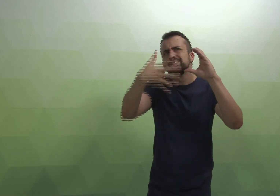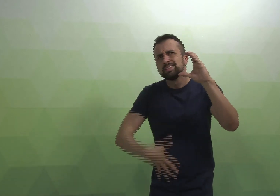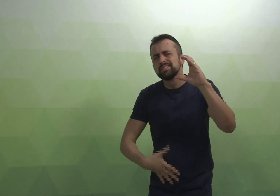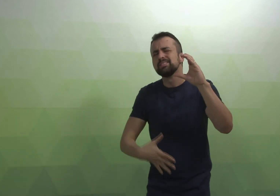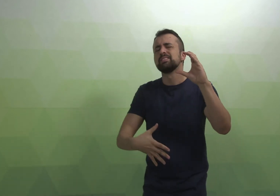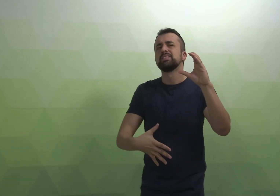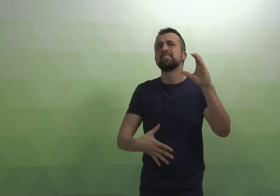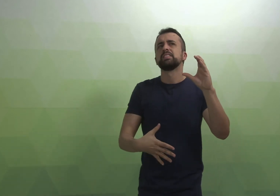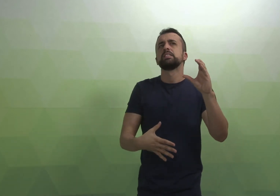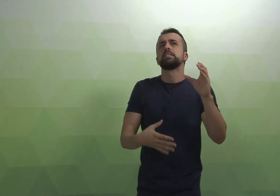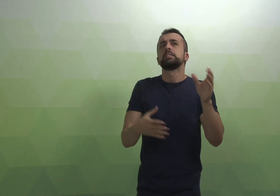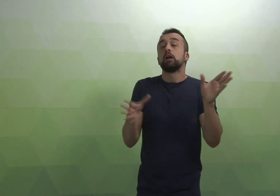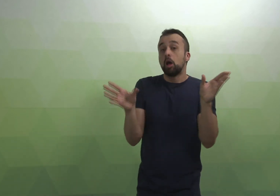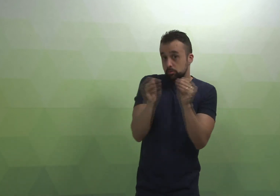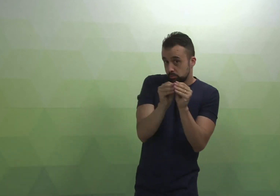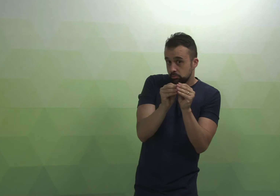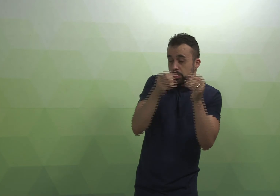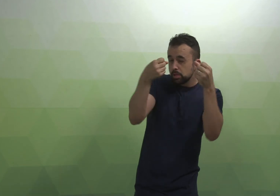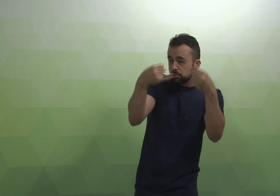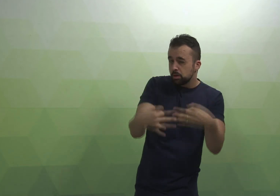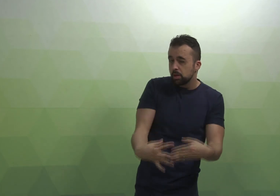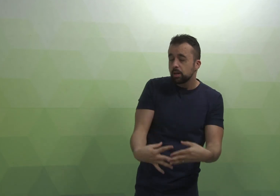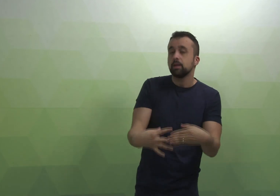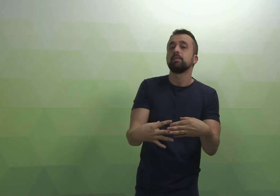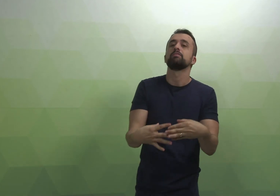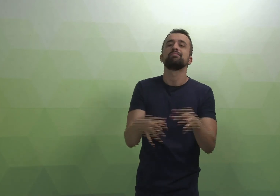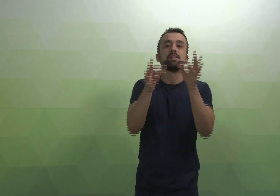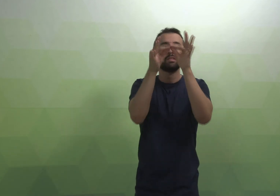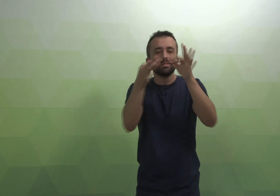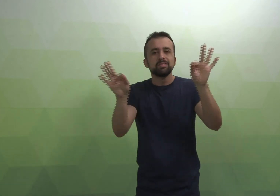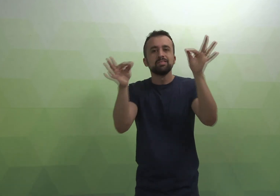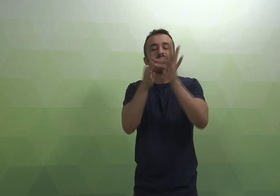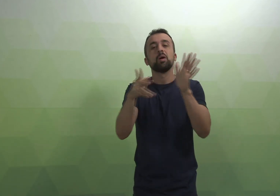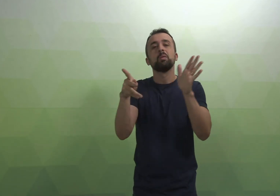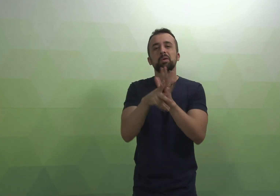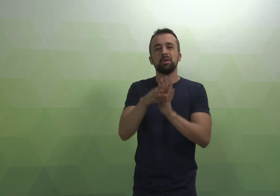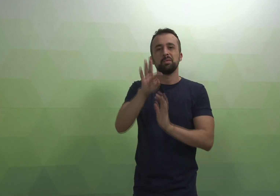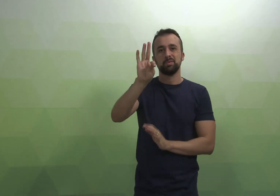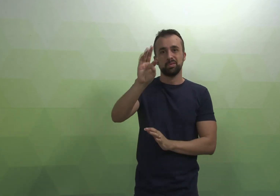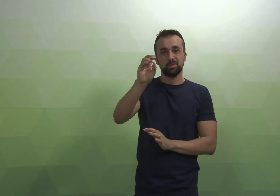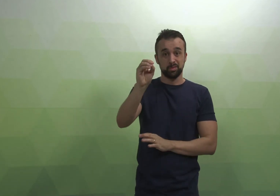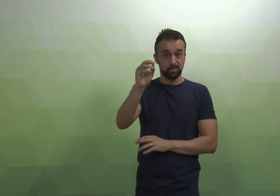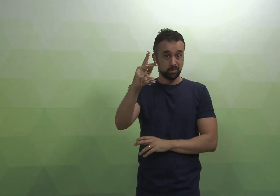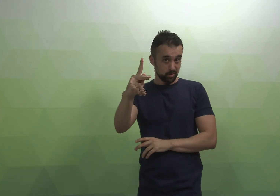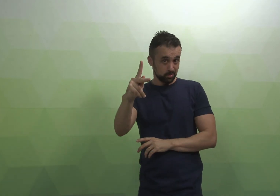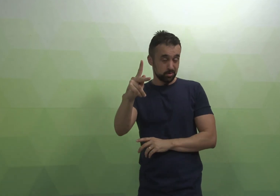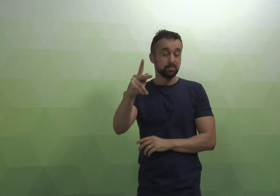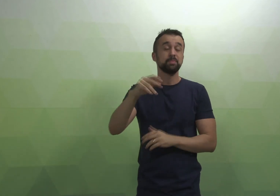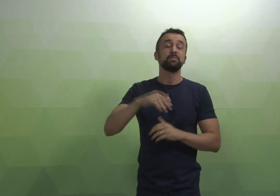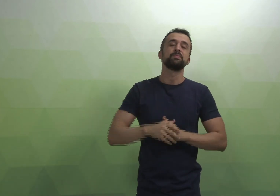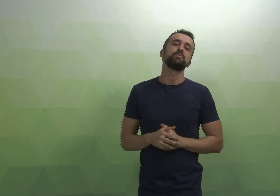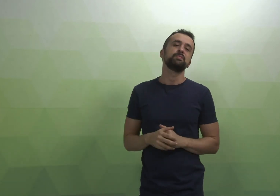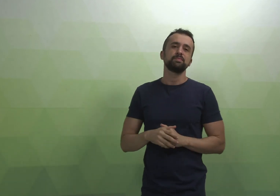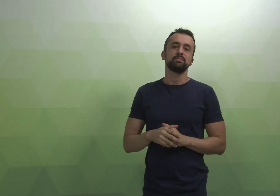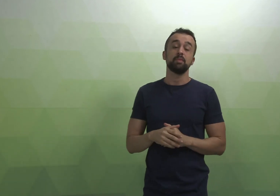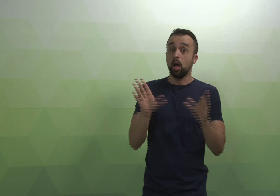Então, este último caso, vamos abordar resumidamente essas construções com tópico.